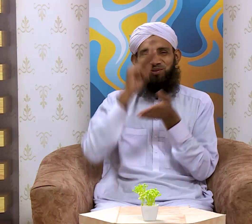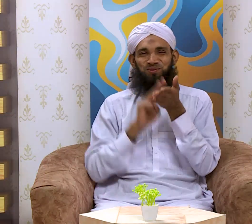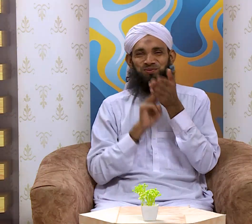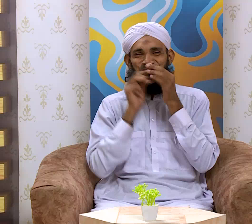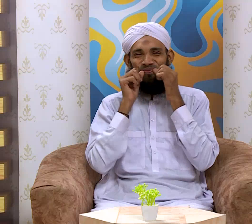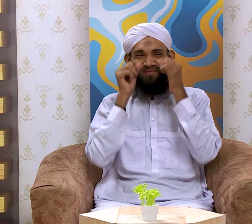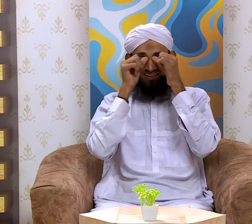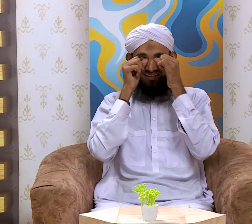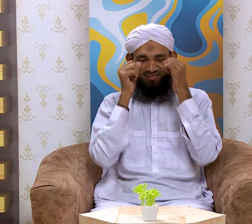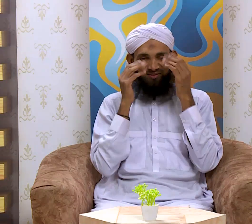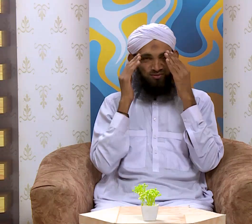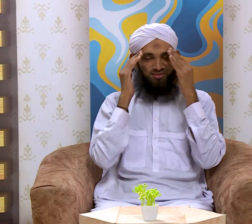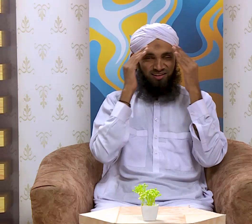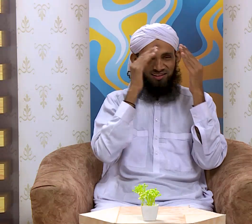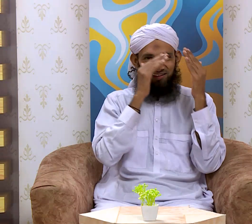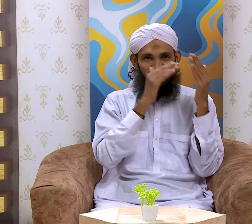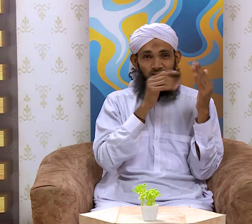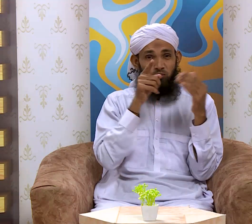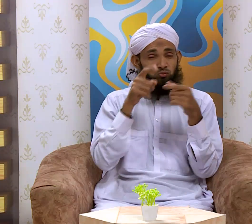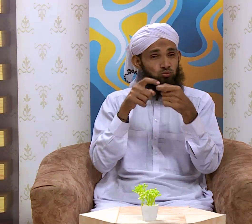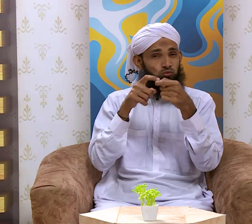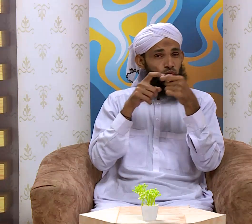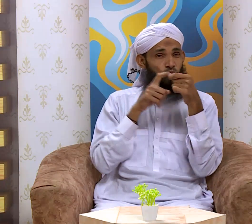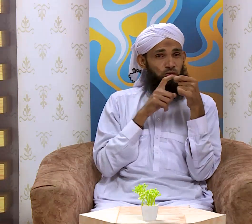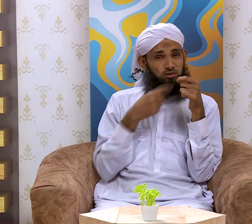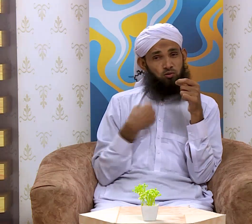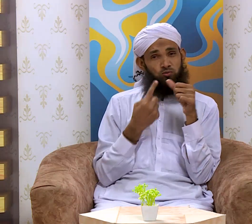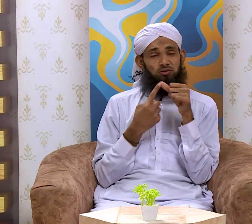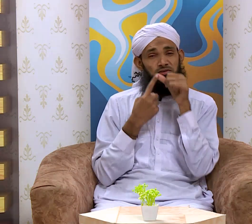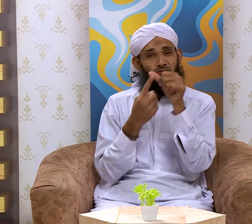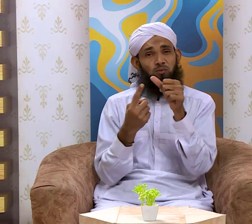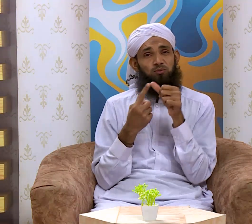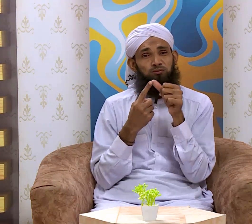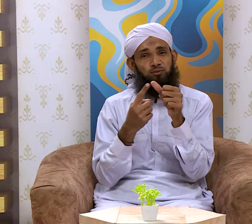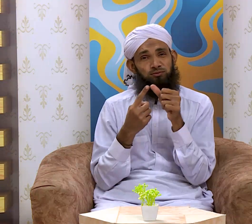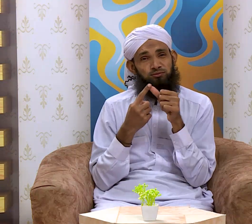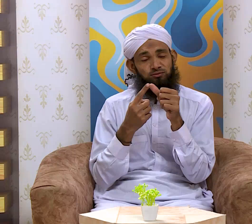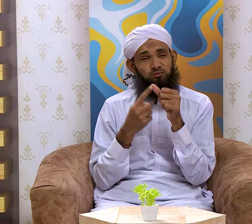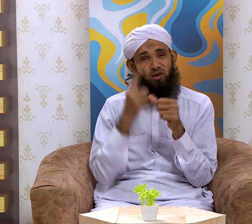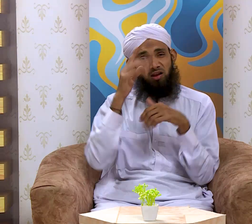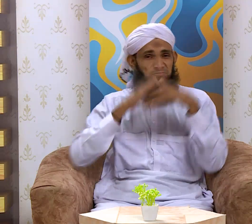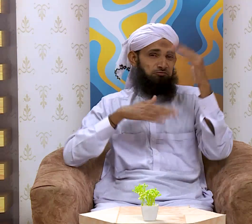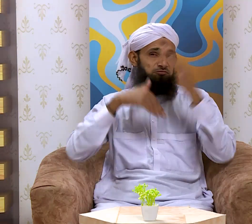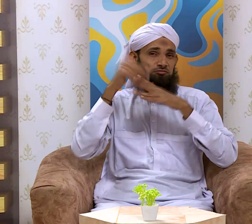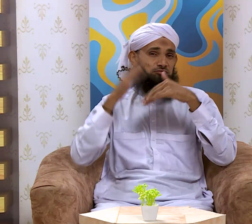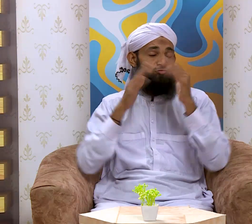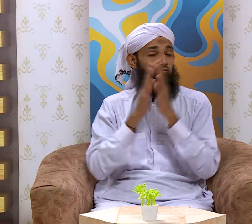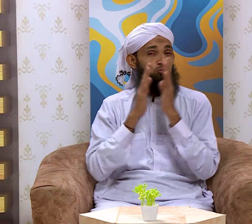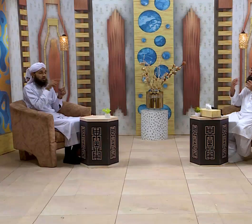وآلہ وبارک وسلم ان کے سوالات کے جوابات عطا فرما رہے ہیں، اور عظمت اور شان یہ ہے کہ بیت المقدس کو